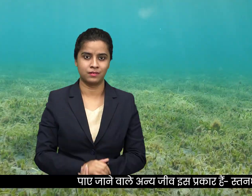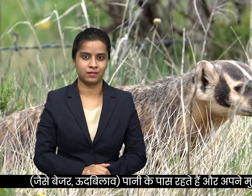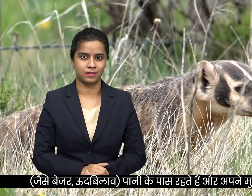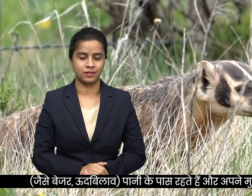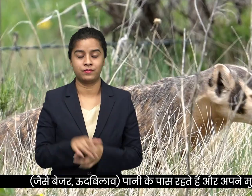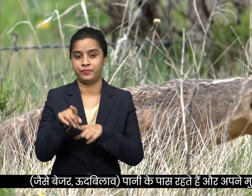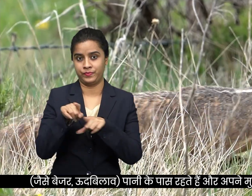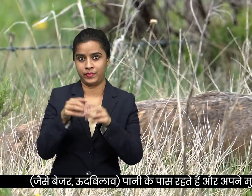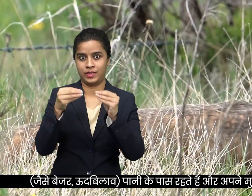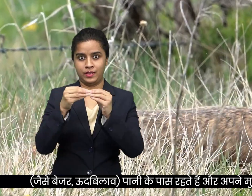जैसे